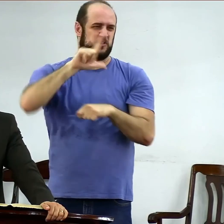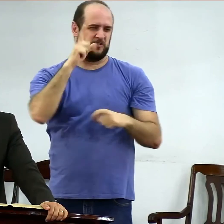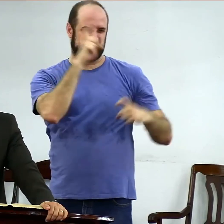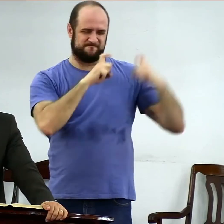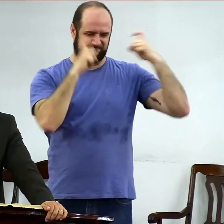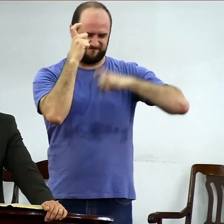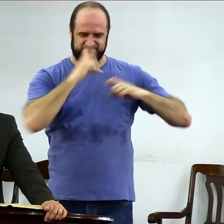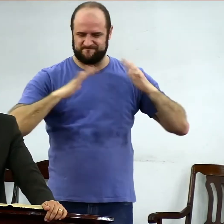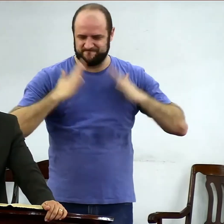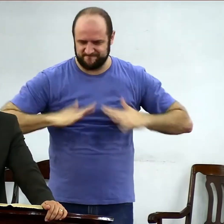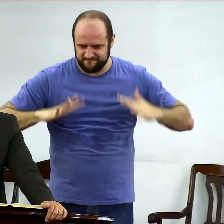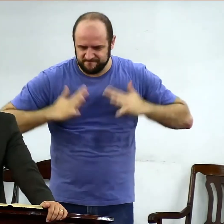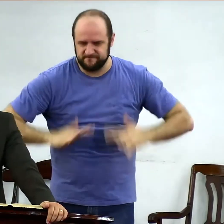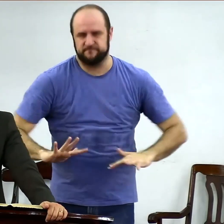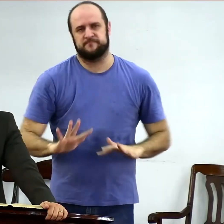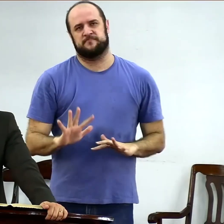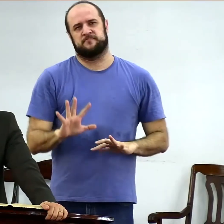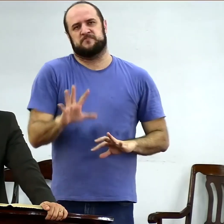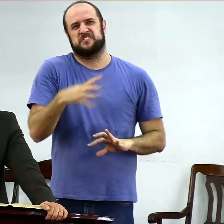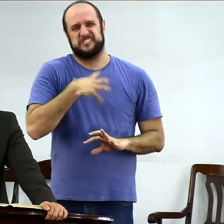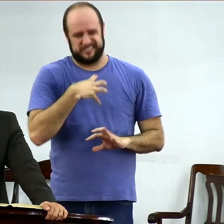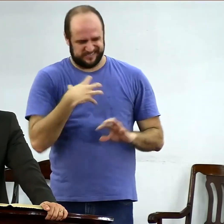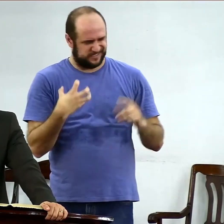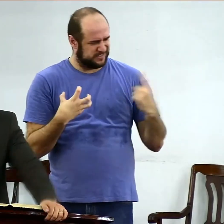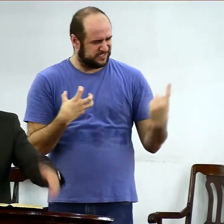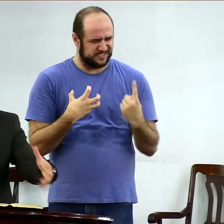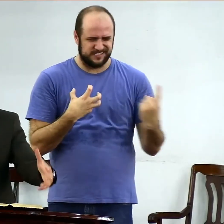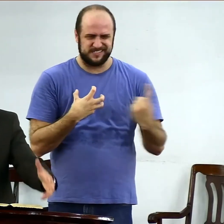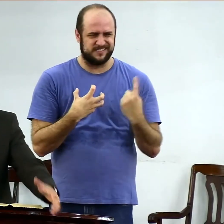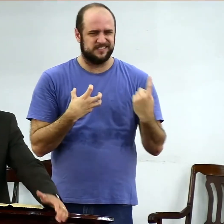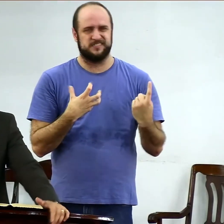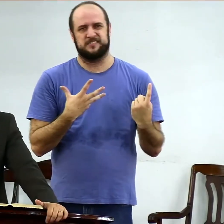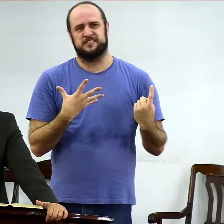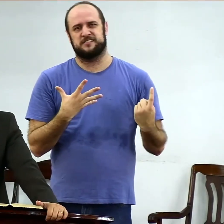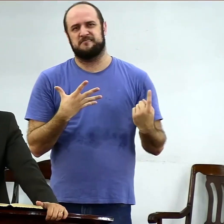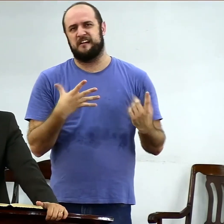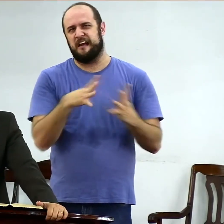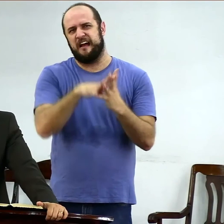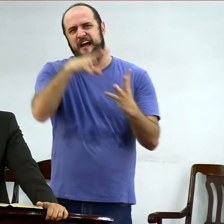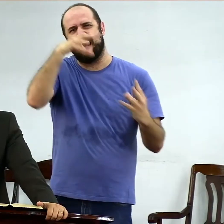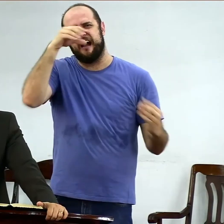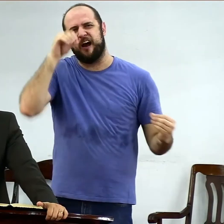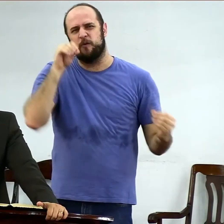leva você à solidão, ao sombrio da alma.